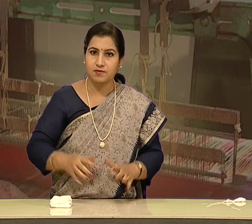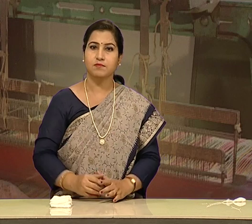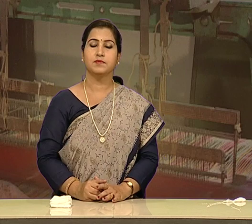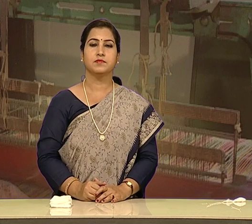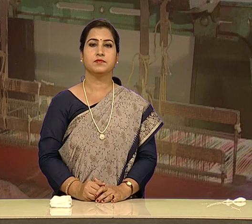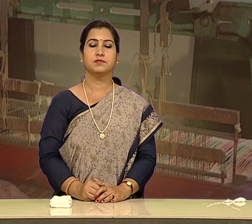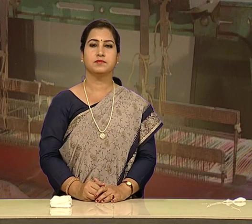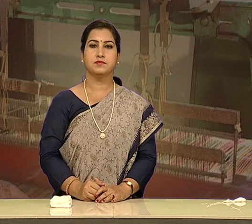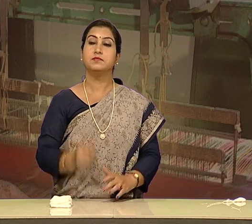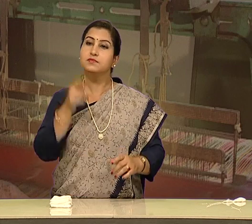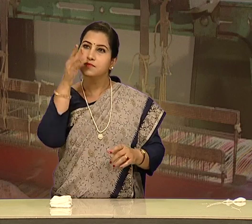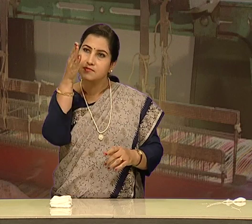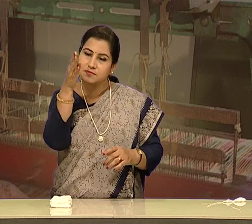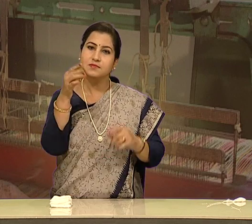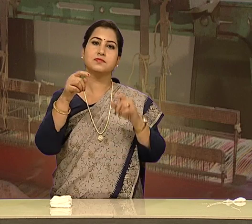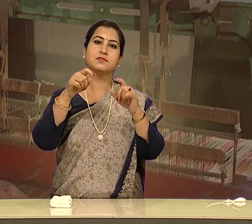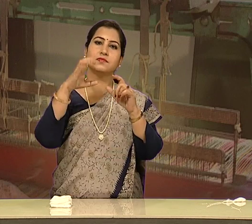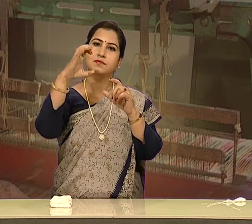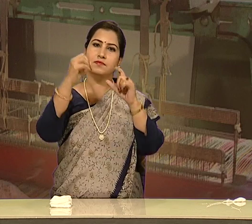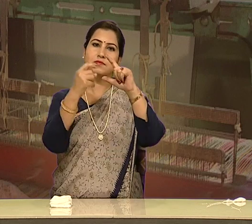ये कपास के बीज होते हैं जिन्हें